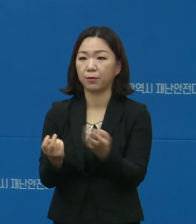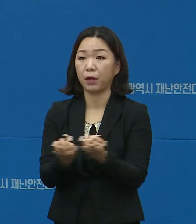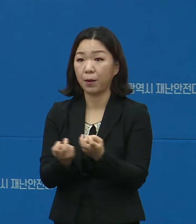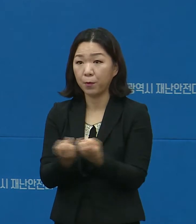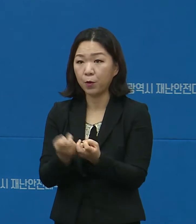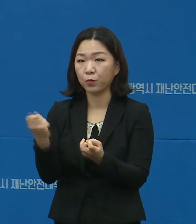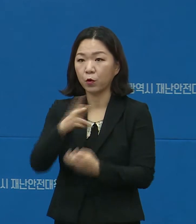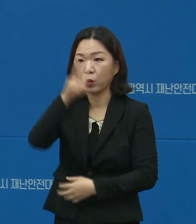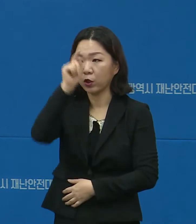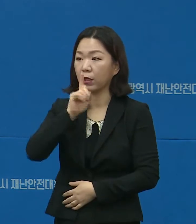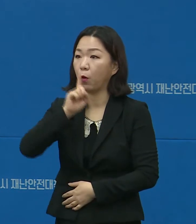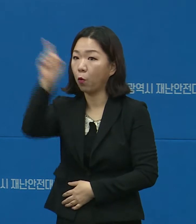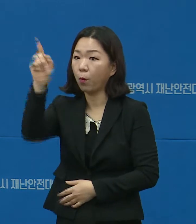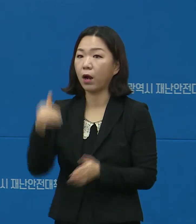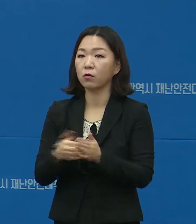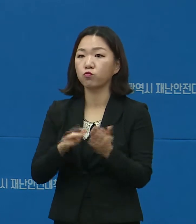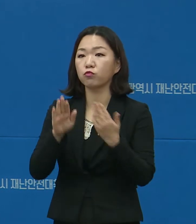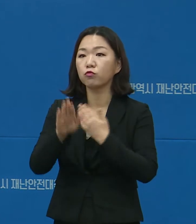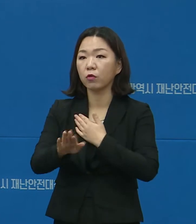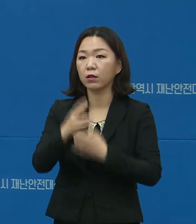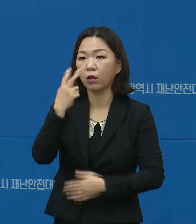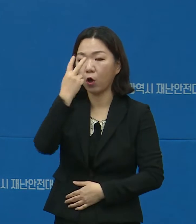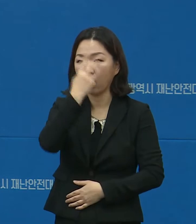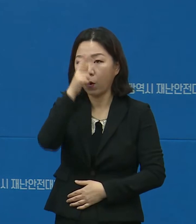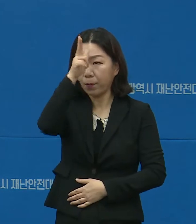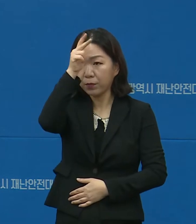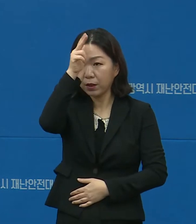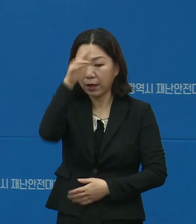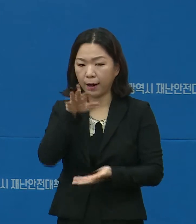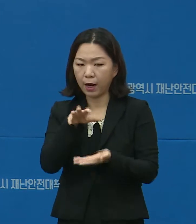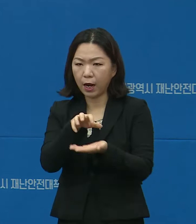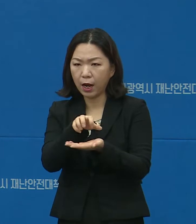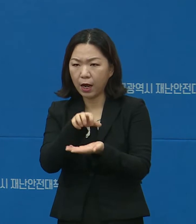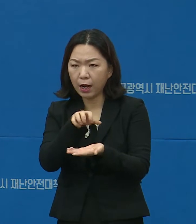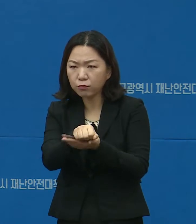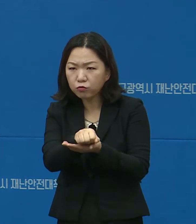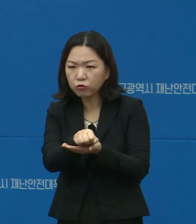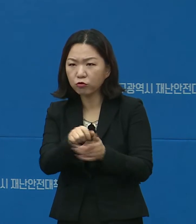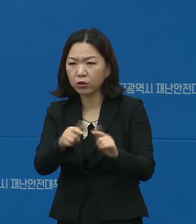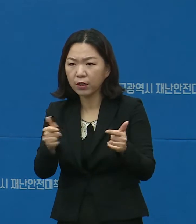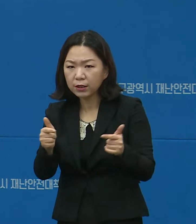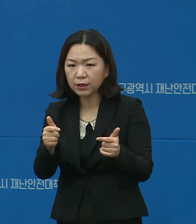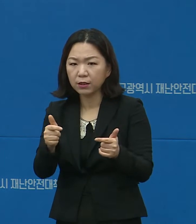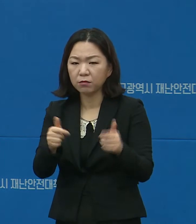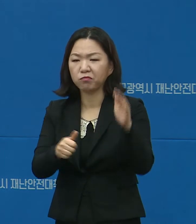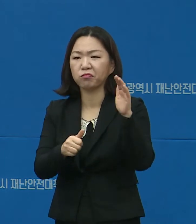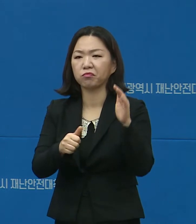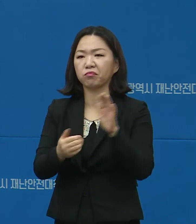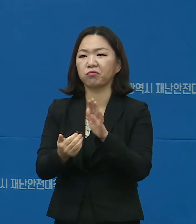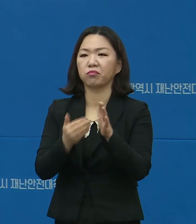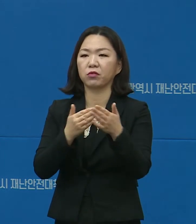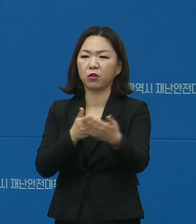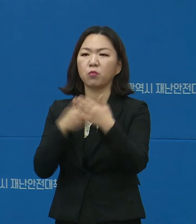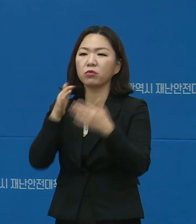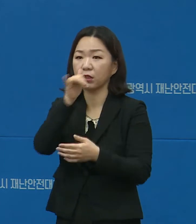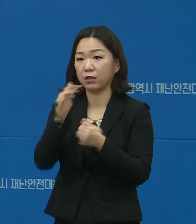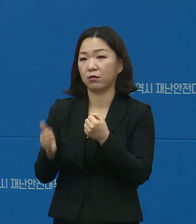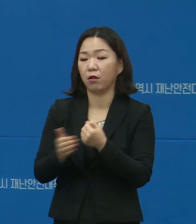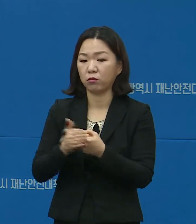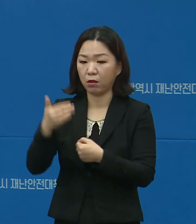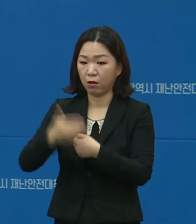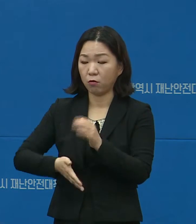경찰 고발 후에도 검찰에서 압수수색 영장이 기각되는 상황을 볼 때 대구시에서 할 수